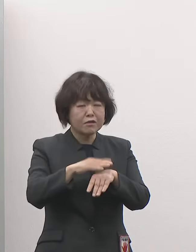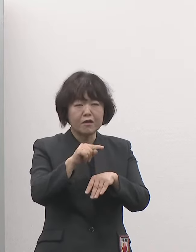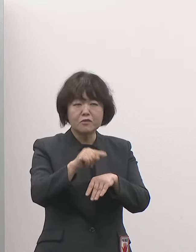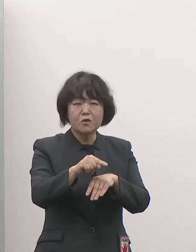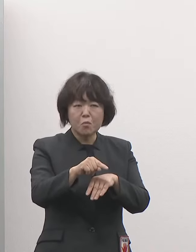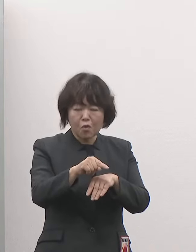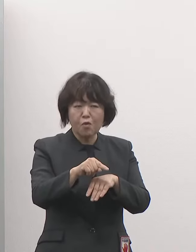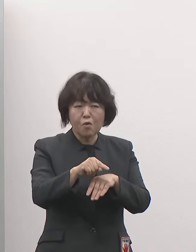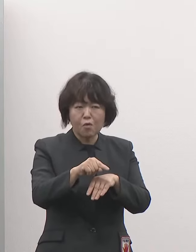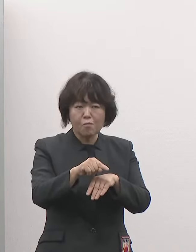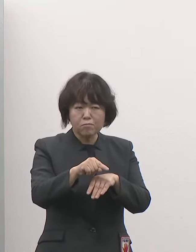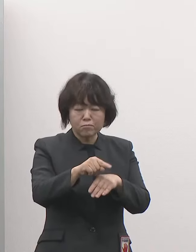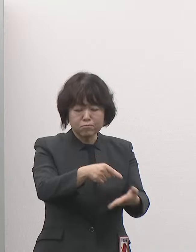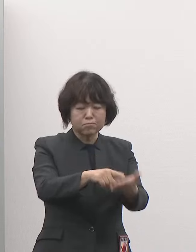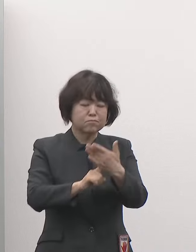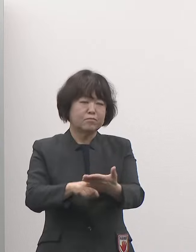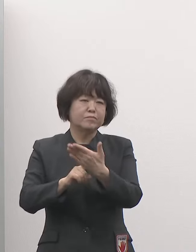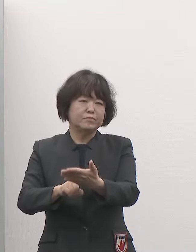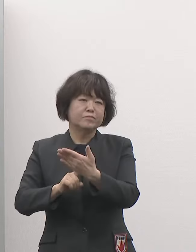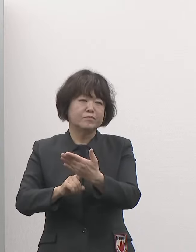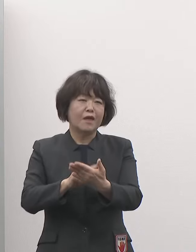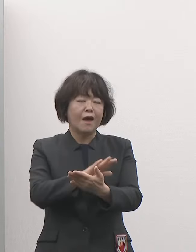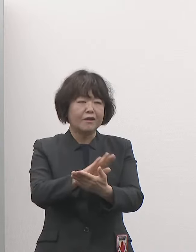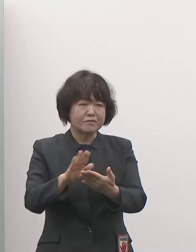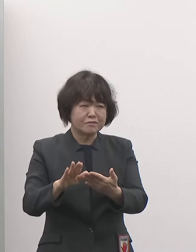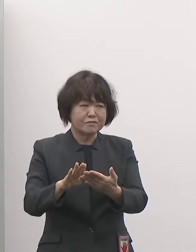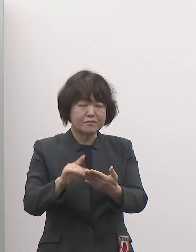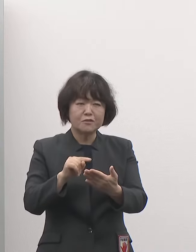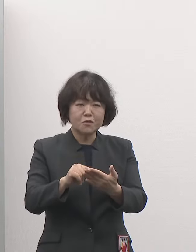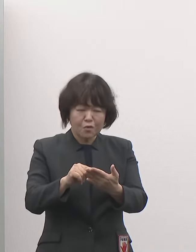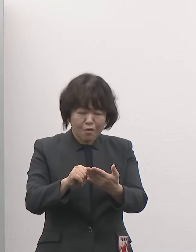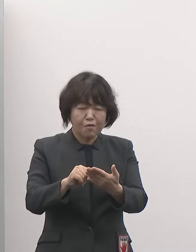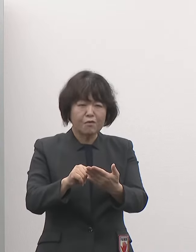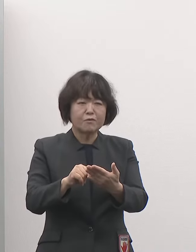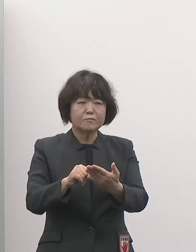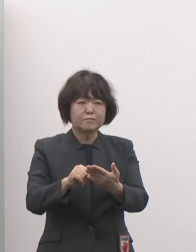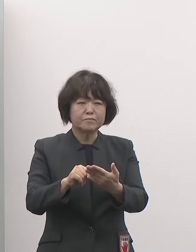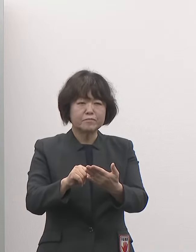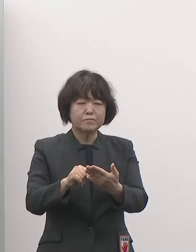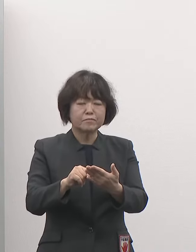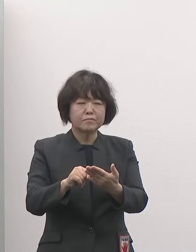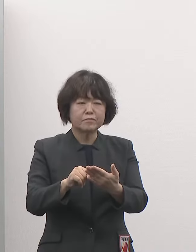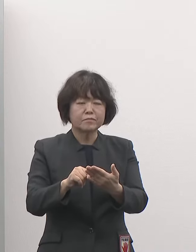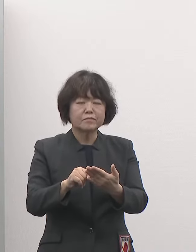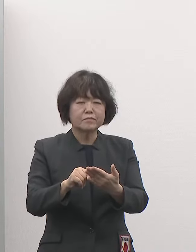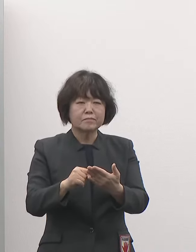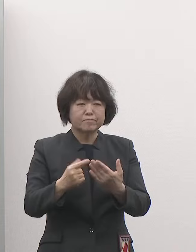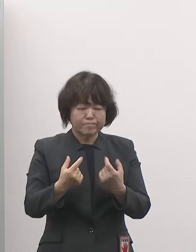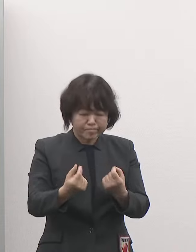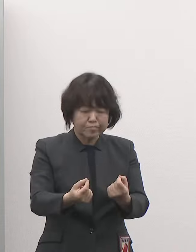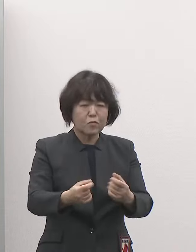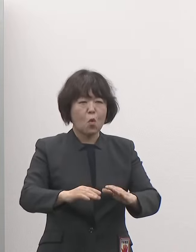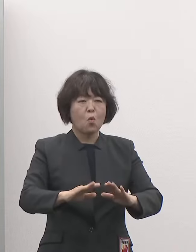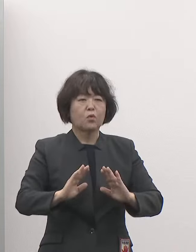だんだんこう提示されてきて、おりますので、まあ、そういうものをしっかりと、受け止め